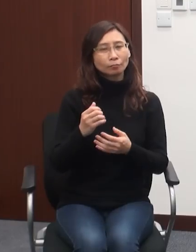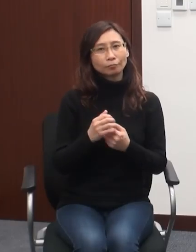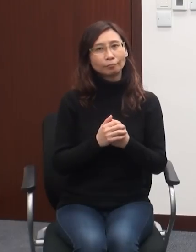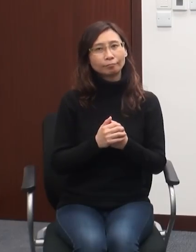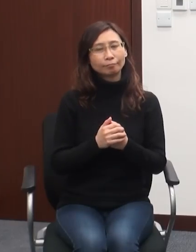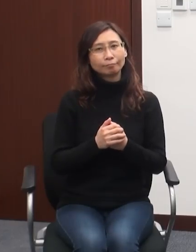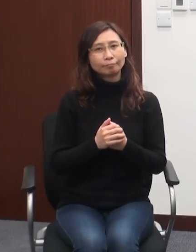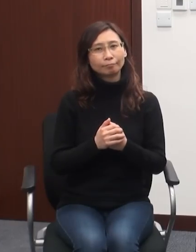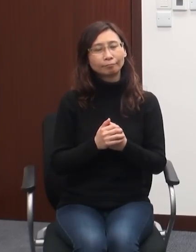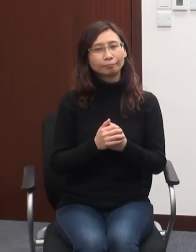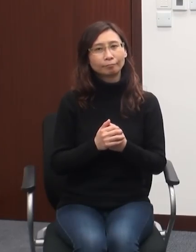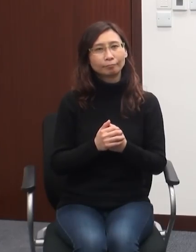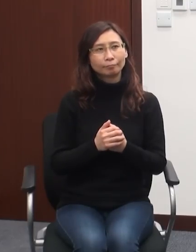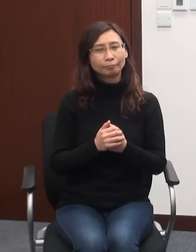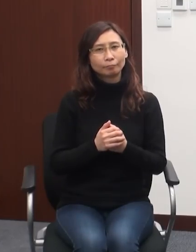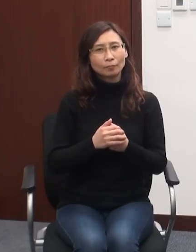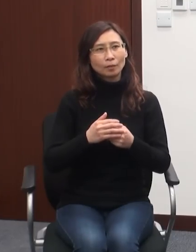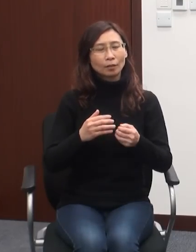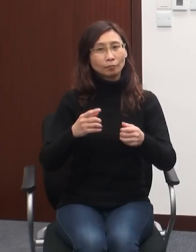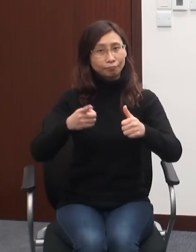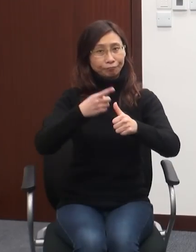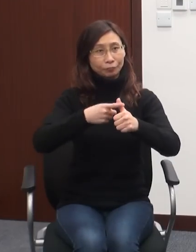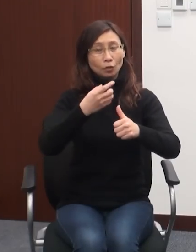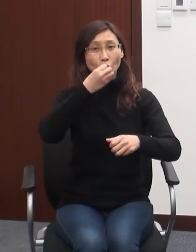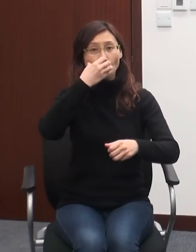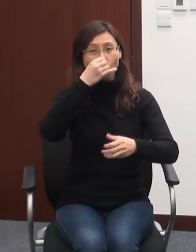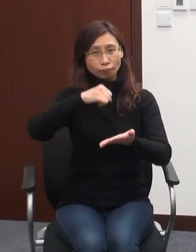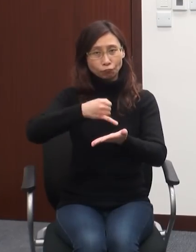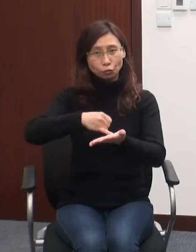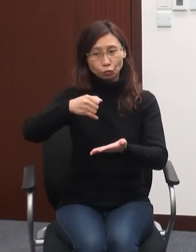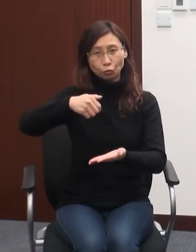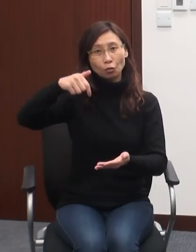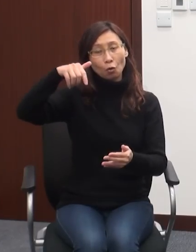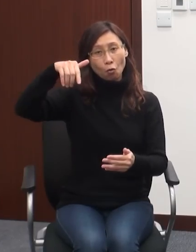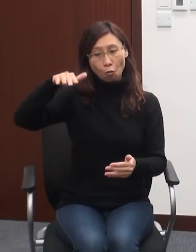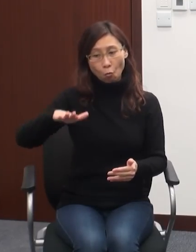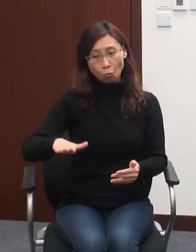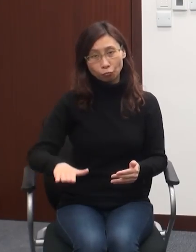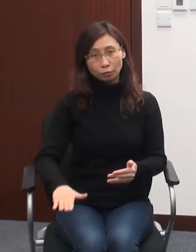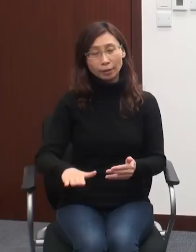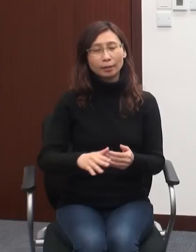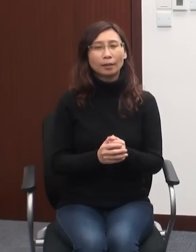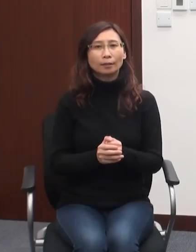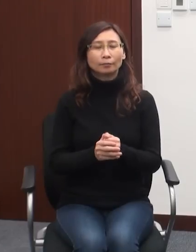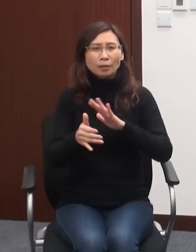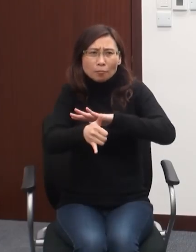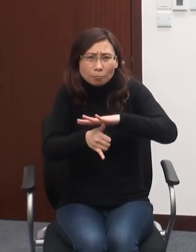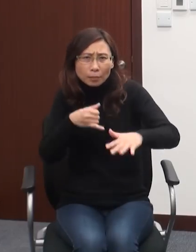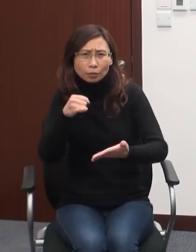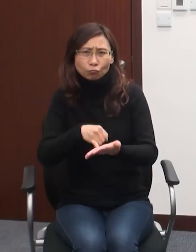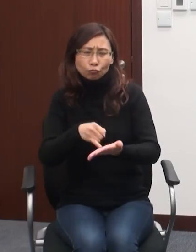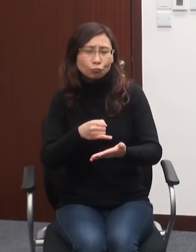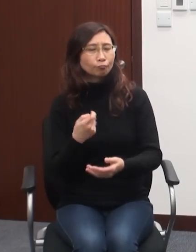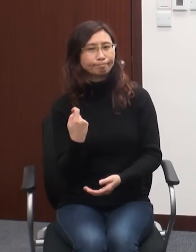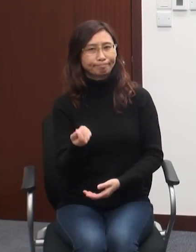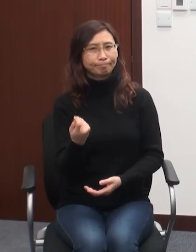嘅。其實嗱，第一個概念就係香港嘅税非常之低啦，避税非常之容易啦，咁